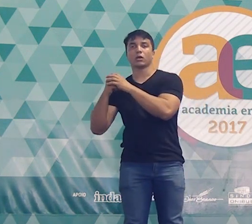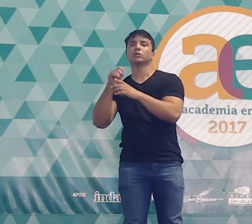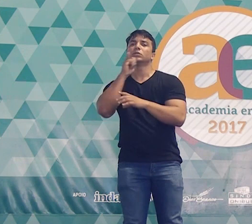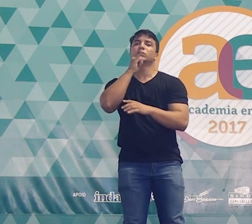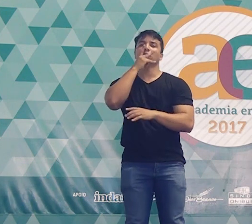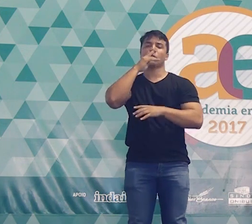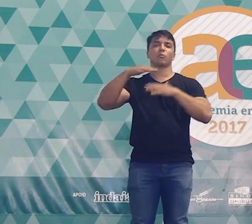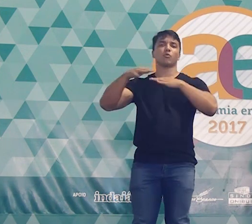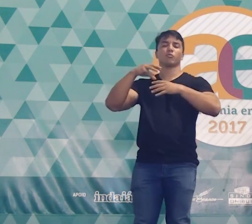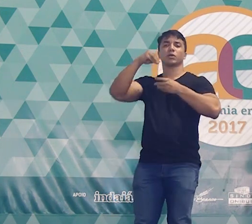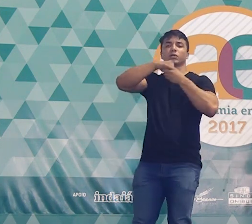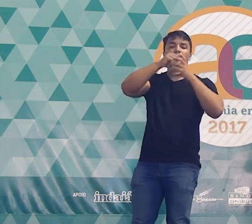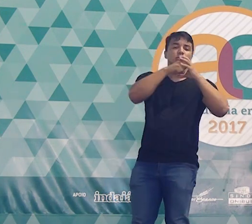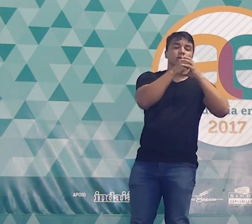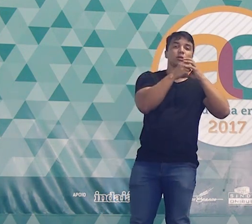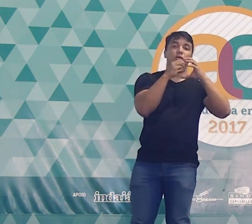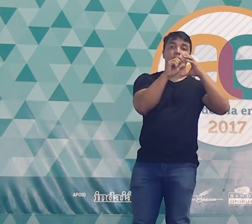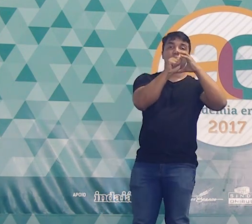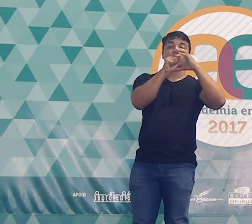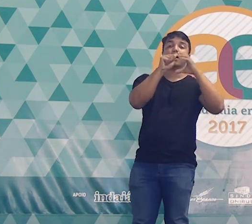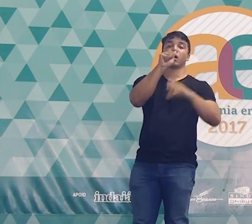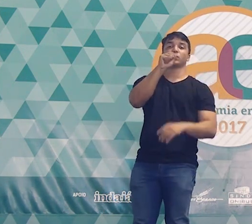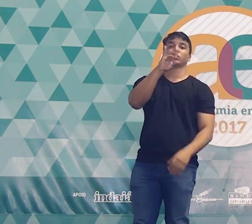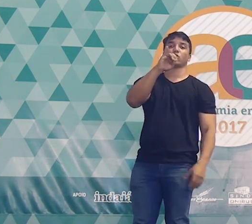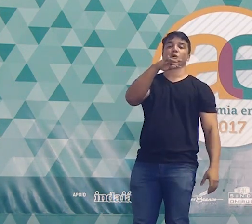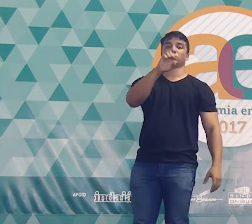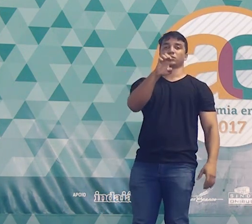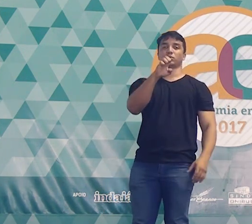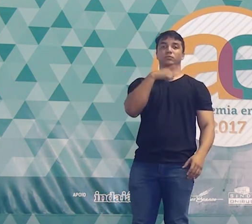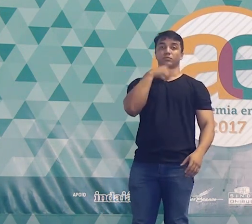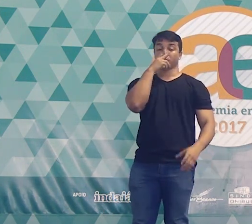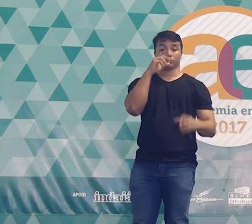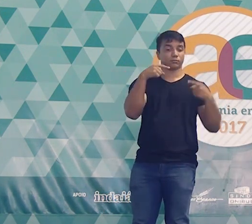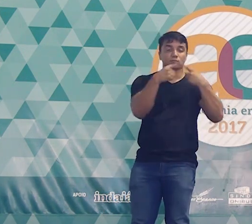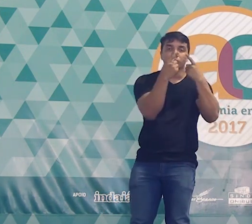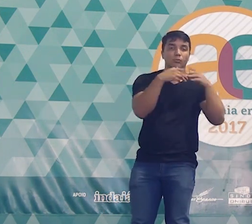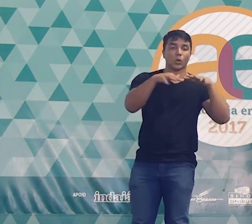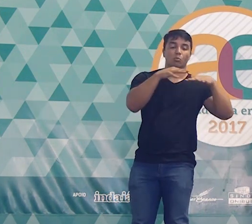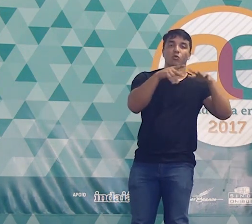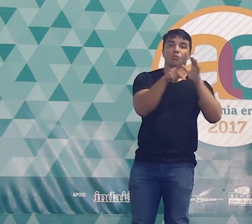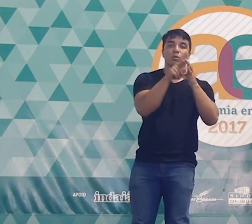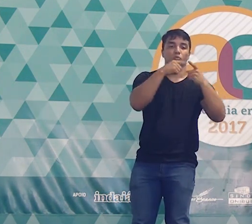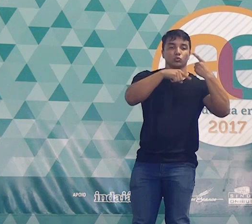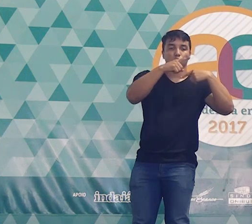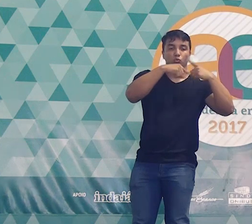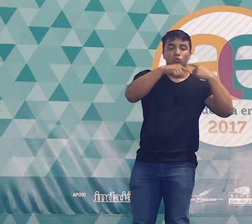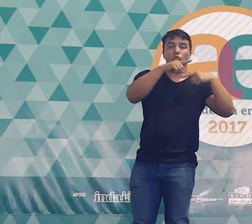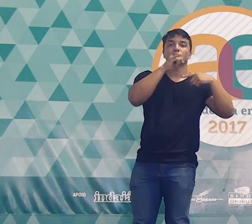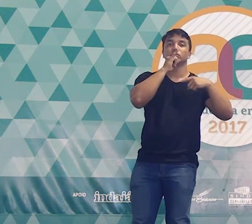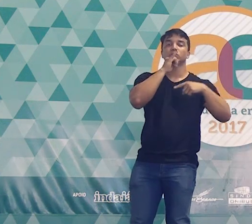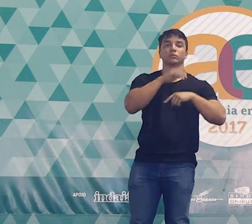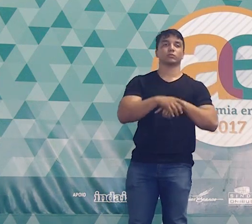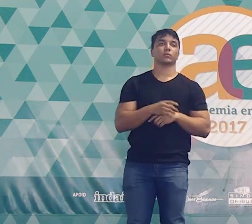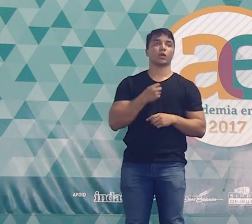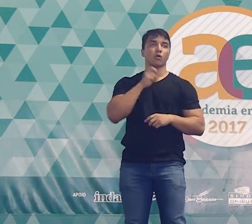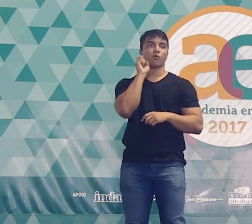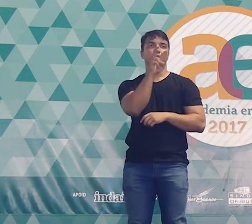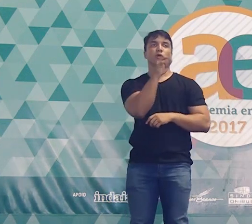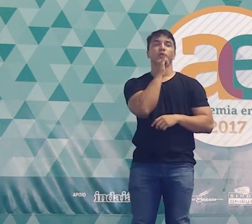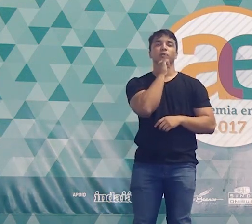de movimento interno da célula. A ciclose. A ciclose é um movimento em carrossel. Por exemplo, aqui eu estou vendo